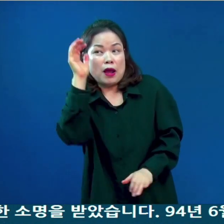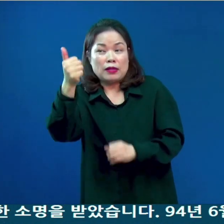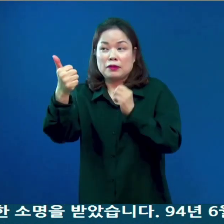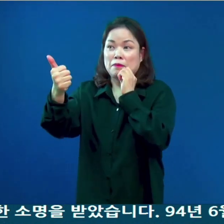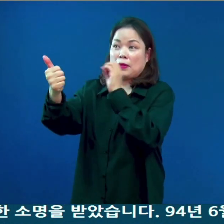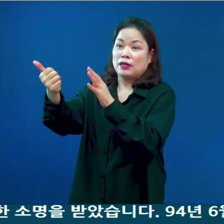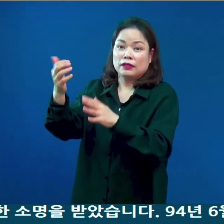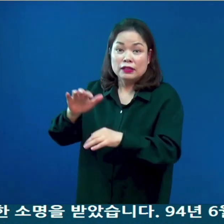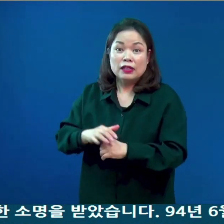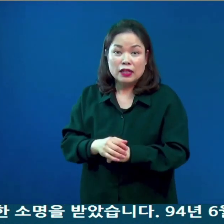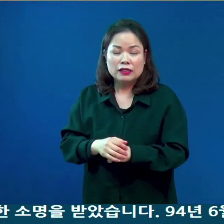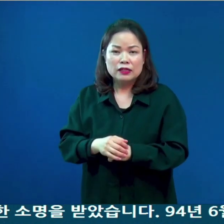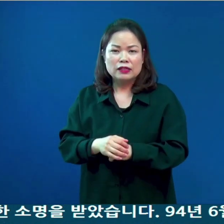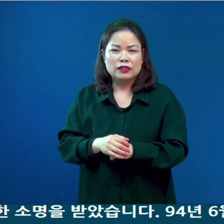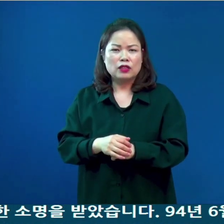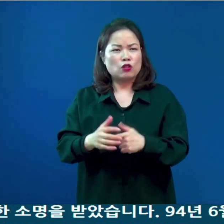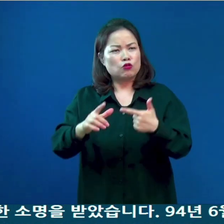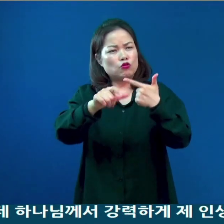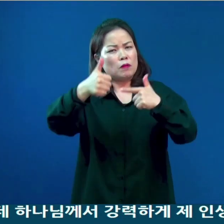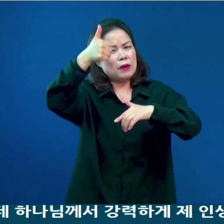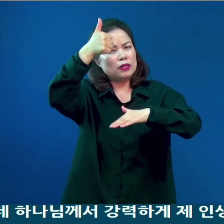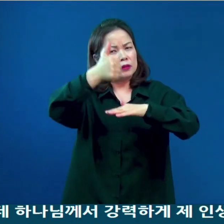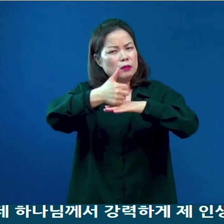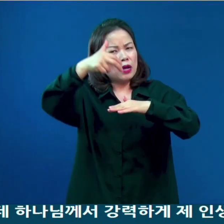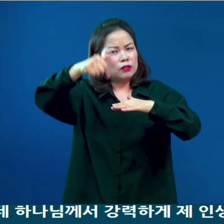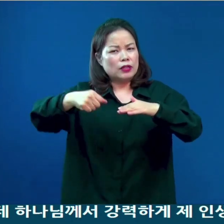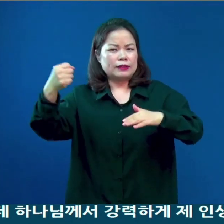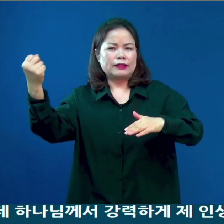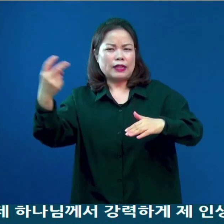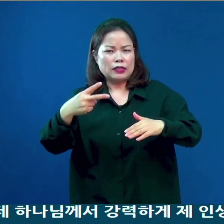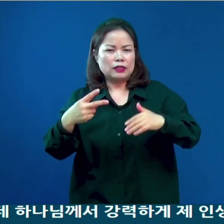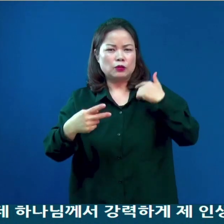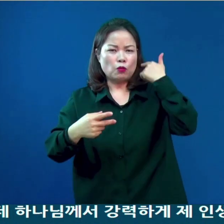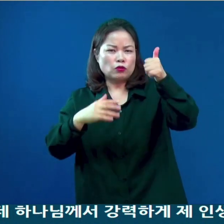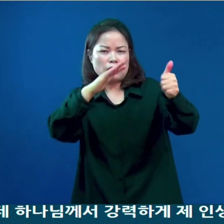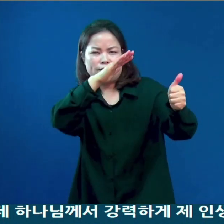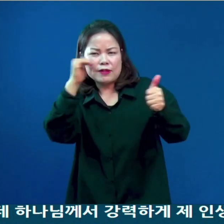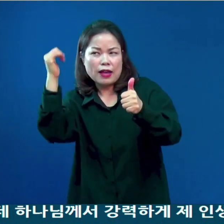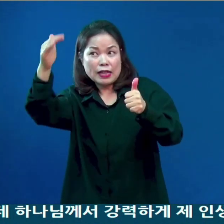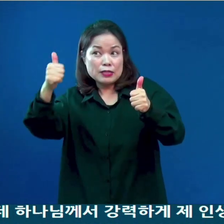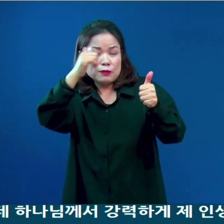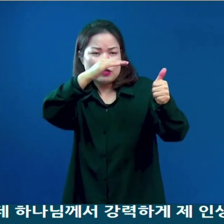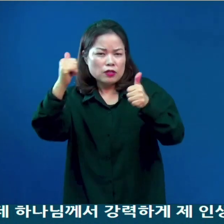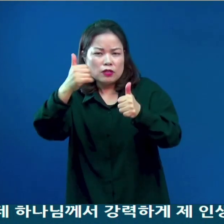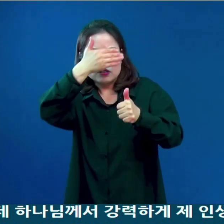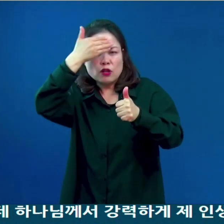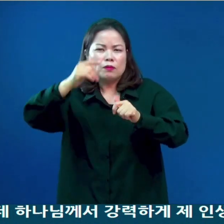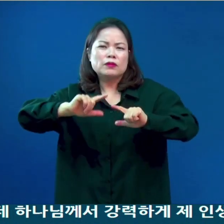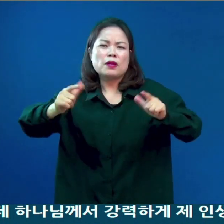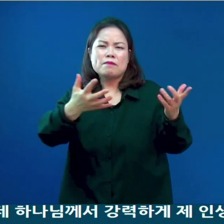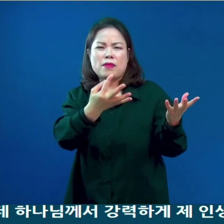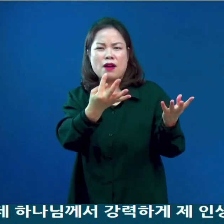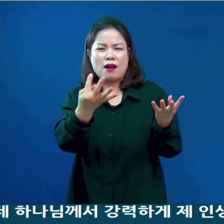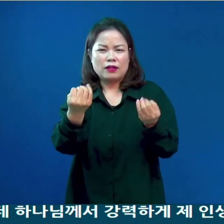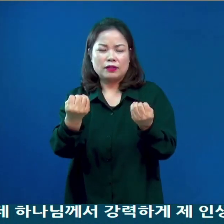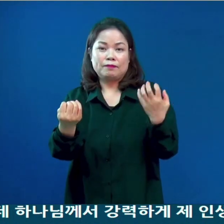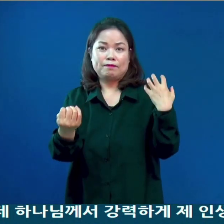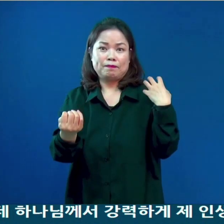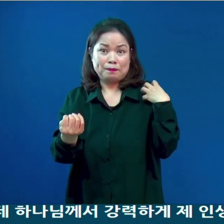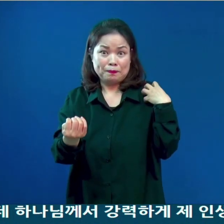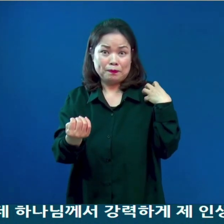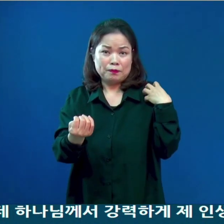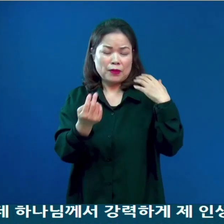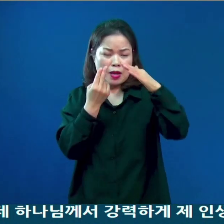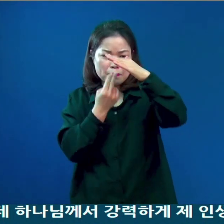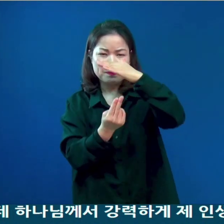그해 여름 6월 마지막 주에 저를 다시금 부르셨습니다. 젊은 날에 많은 일들을 해야 되고 많은